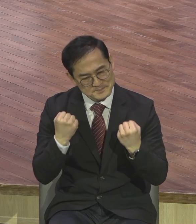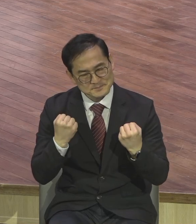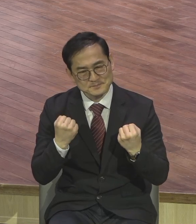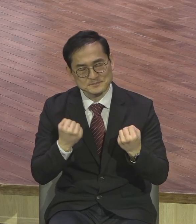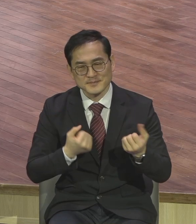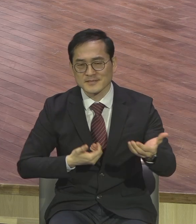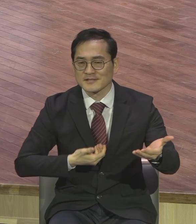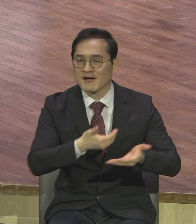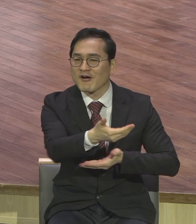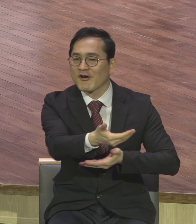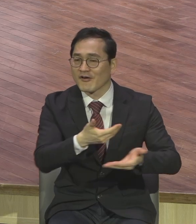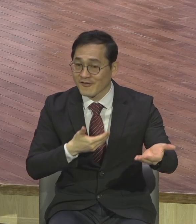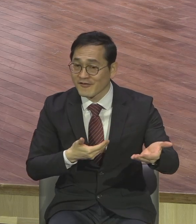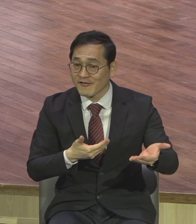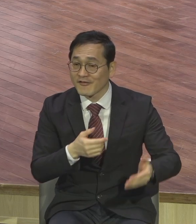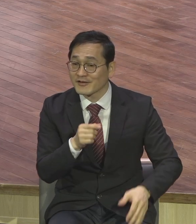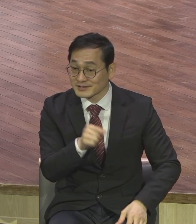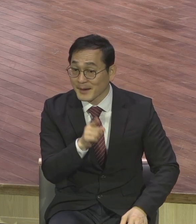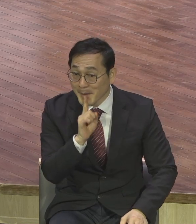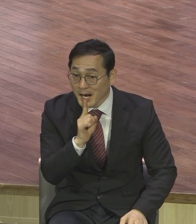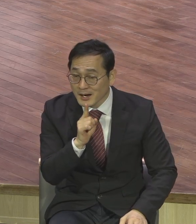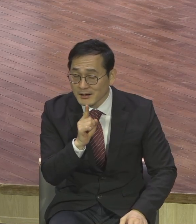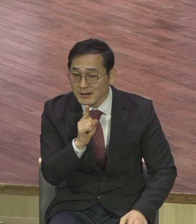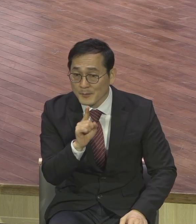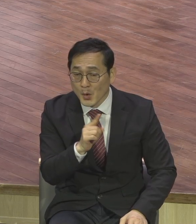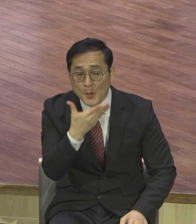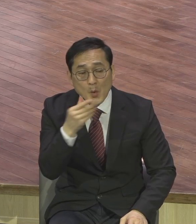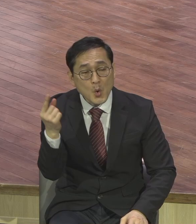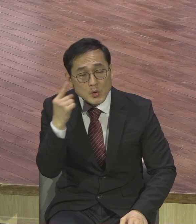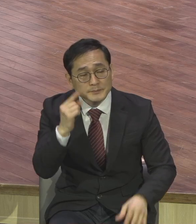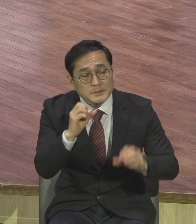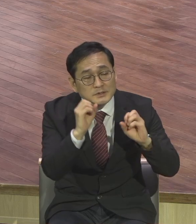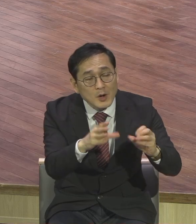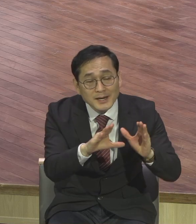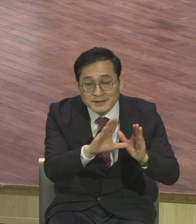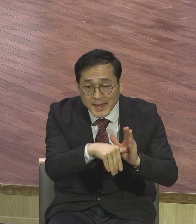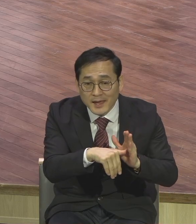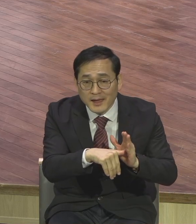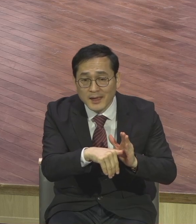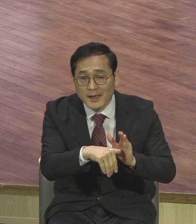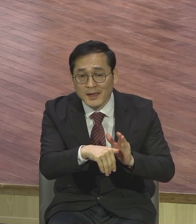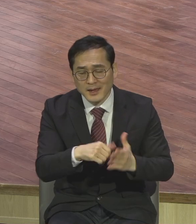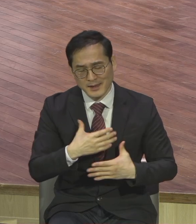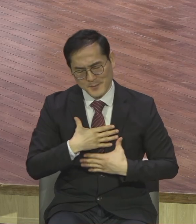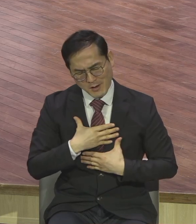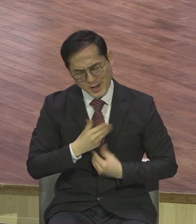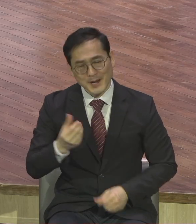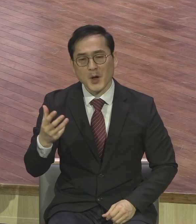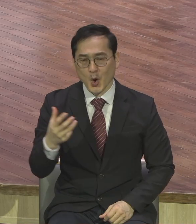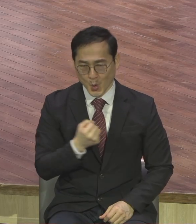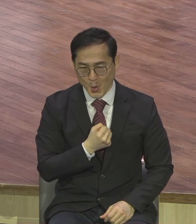함이라 이 표현을 쓰고 있습니다. 바울은 복음을 전파하면서 안디를 얻고 로마 교회